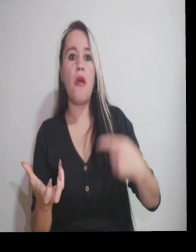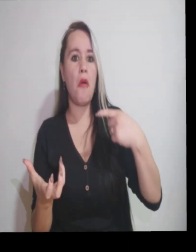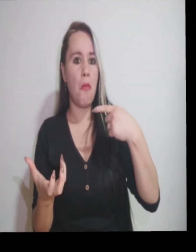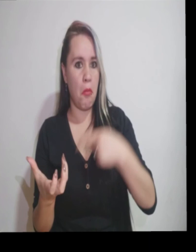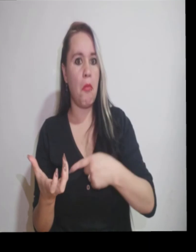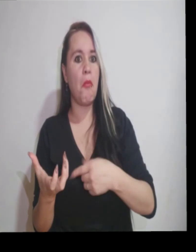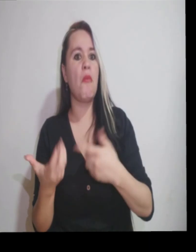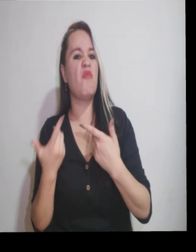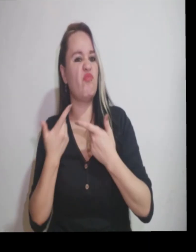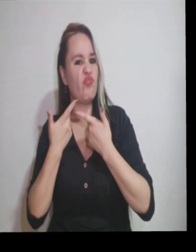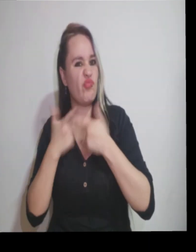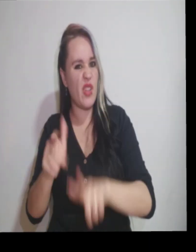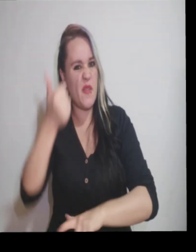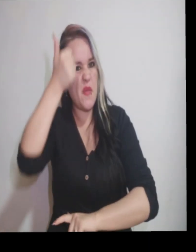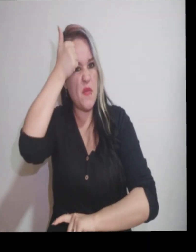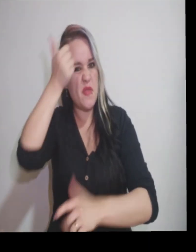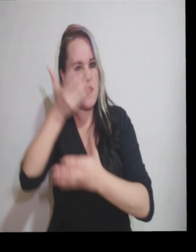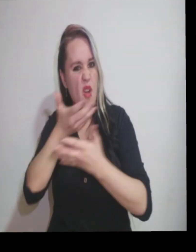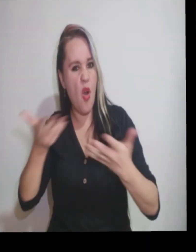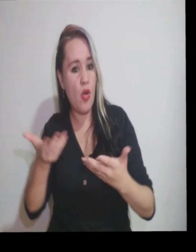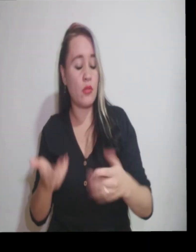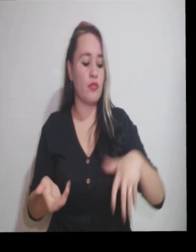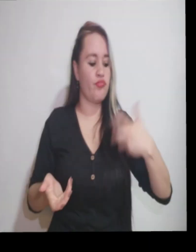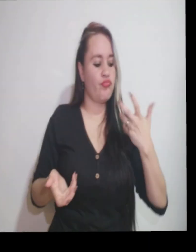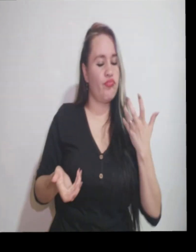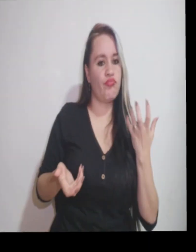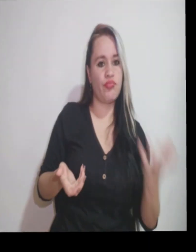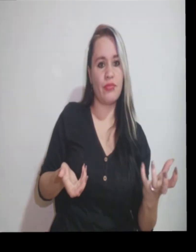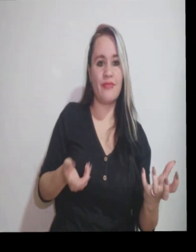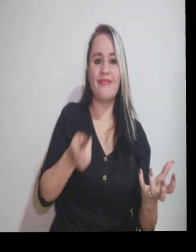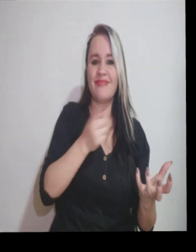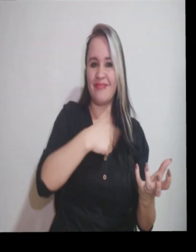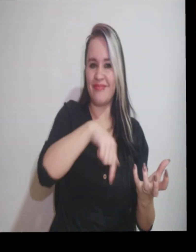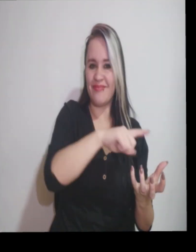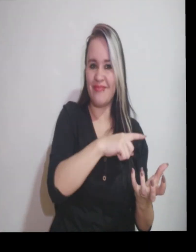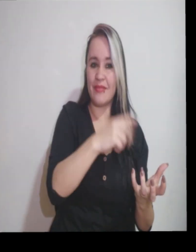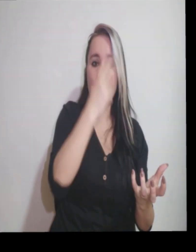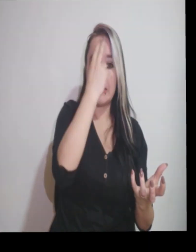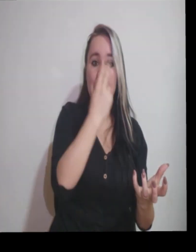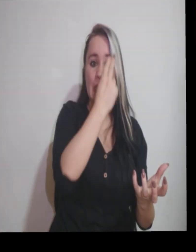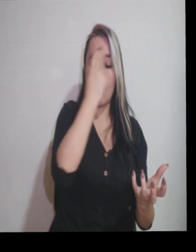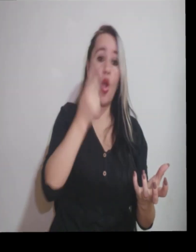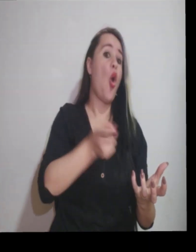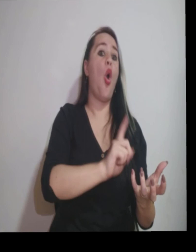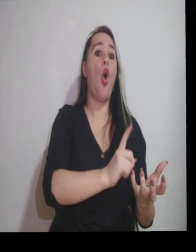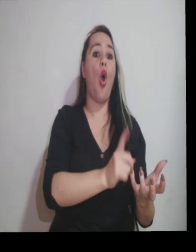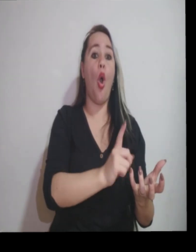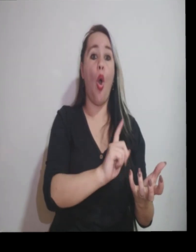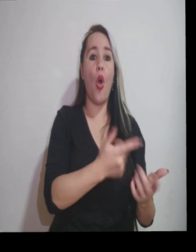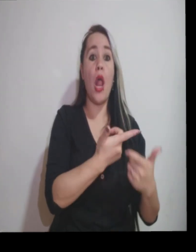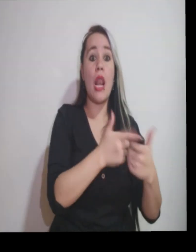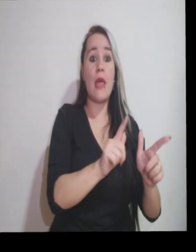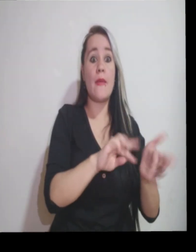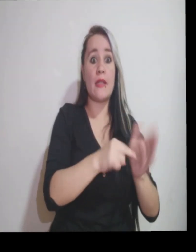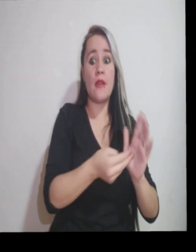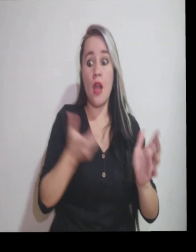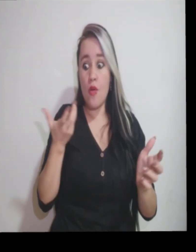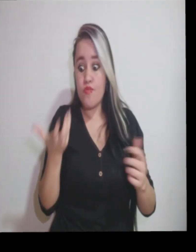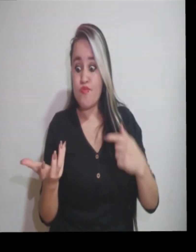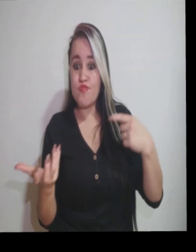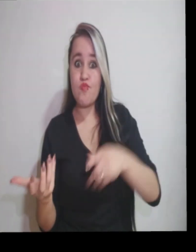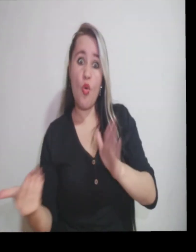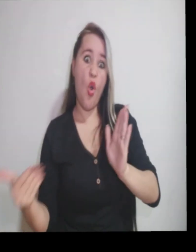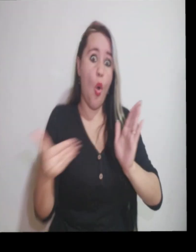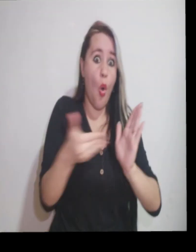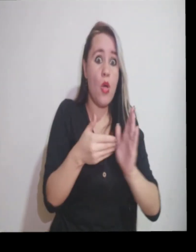un enfrentamiento entre los que defienden los principios de la libertad y la Iglesia, que